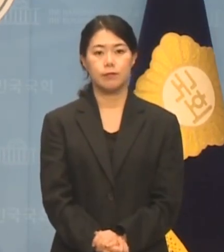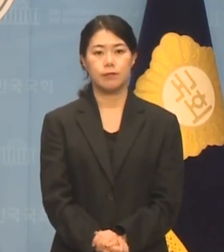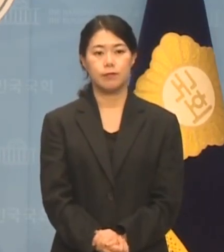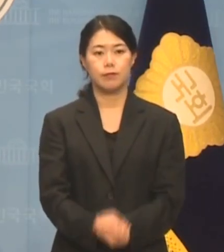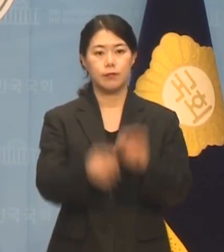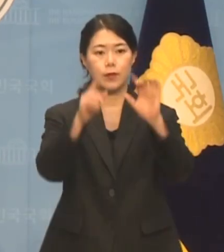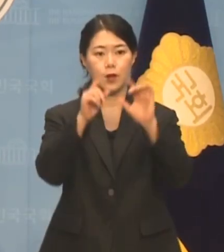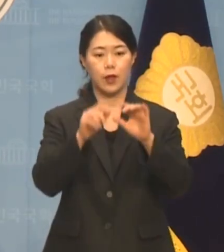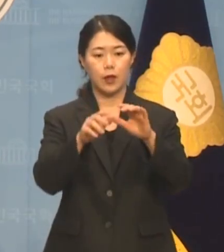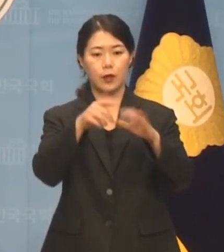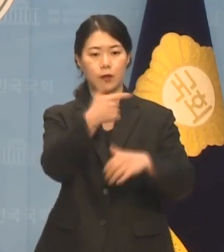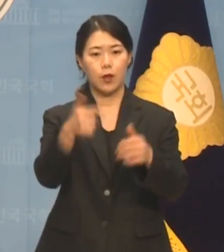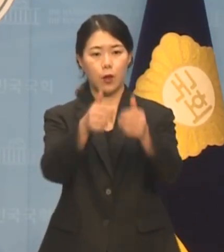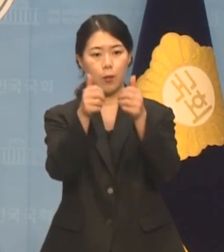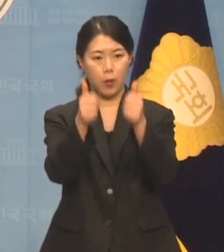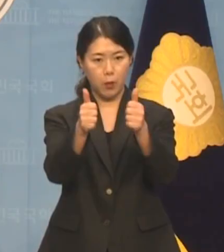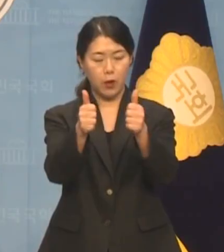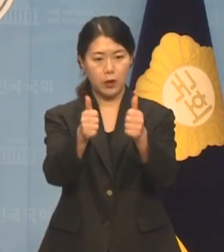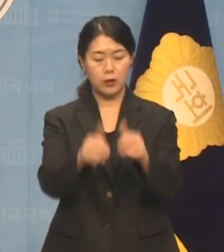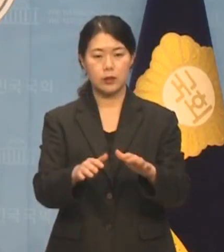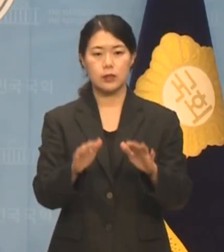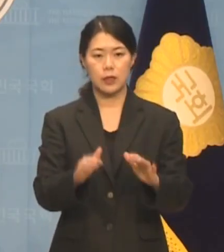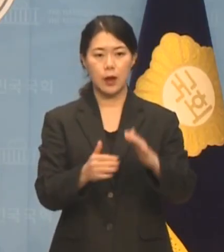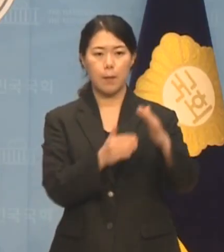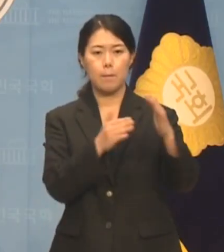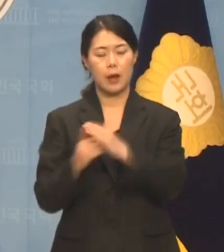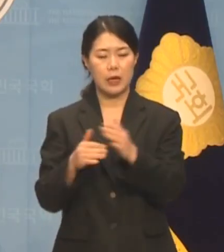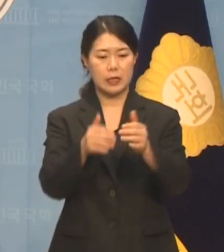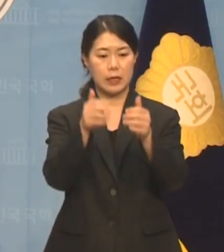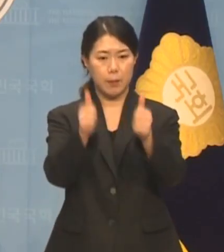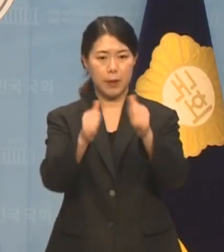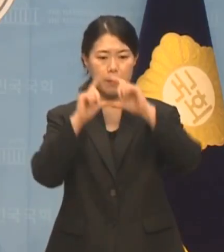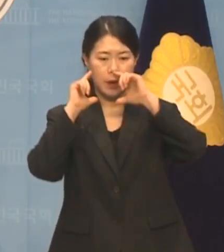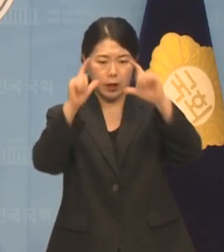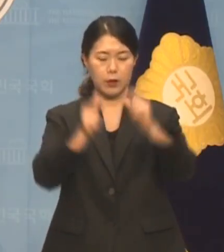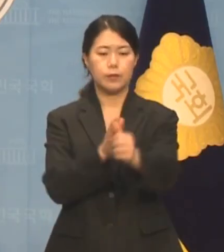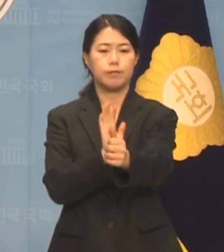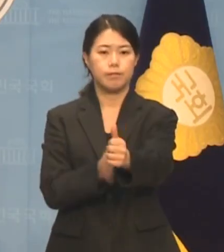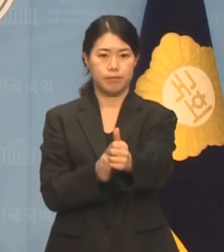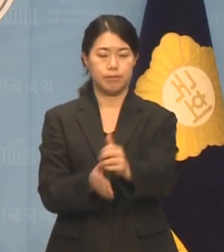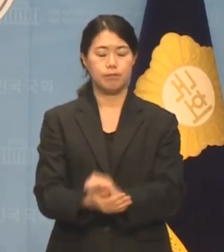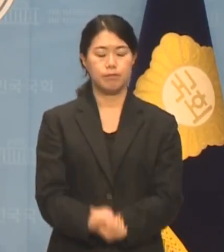대법원의 신속한 파기자판 판결을 요청합니다.